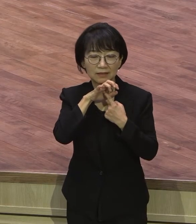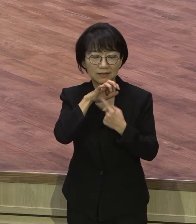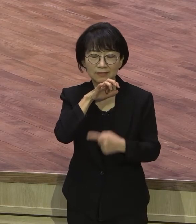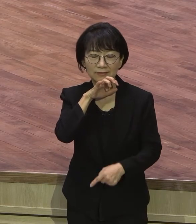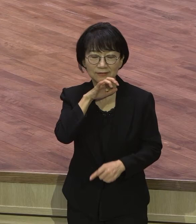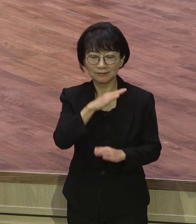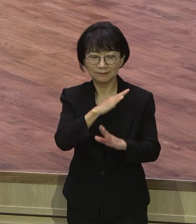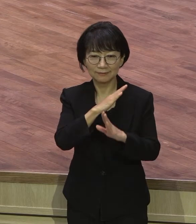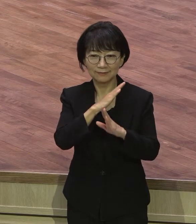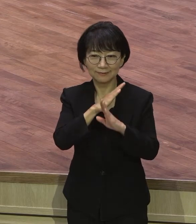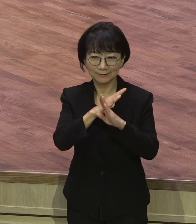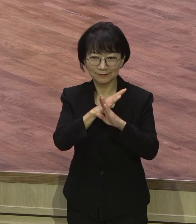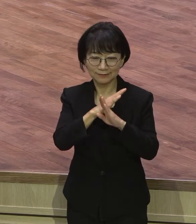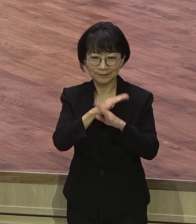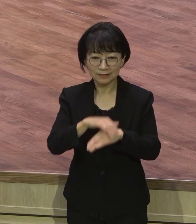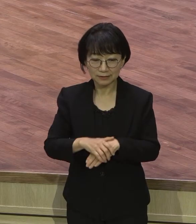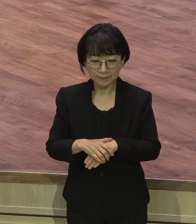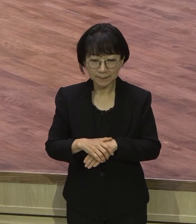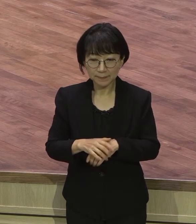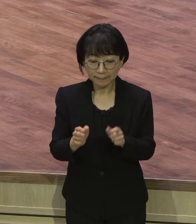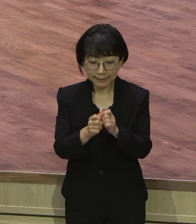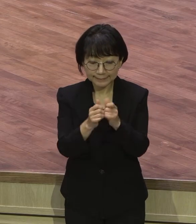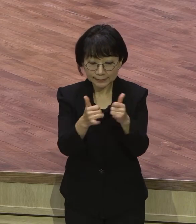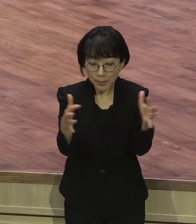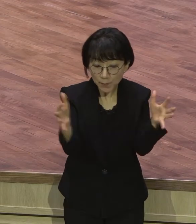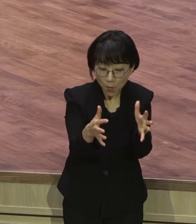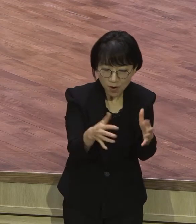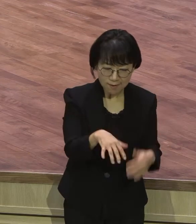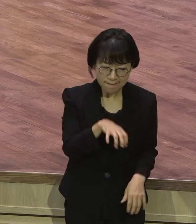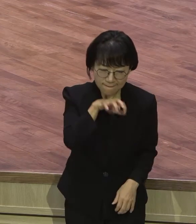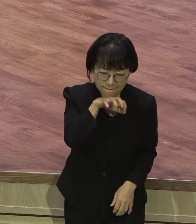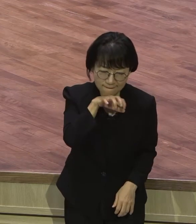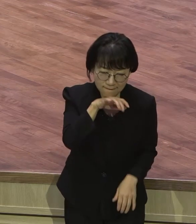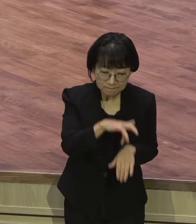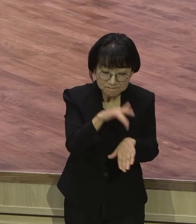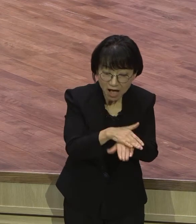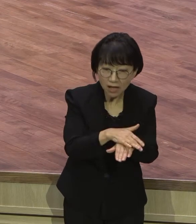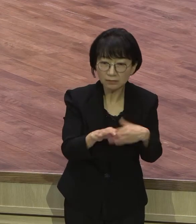이런 모임은요 전혀 발전이 없습니다.